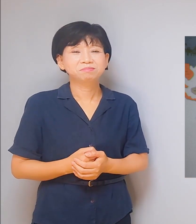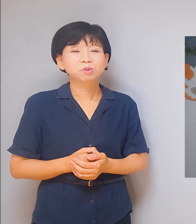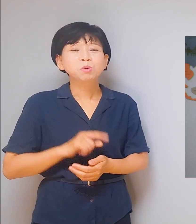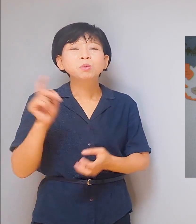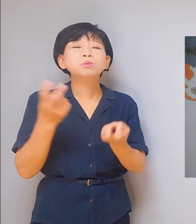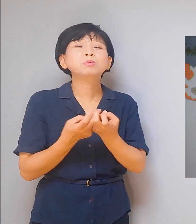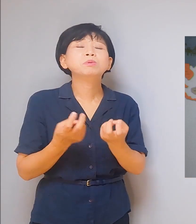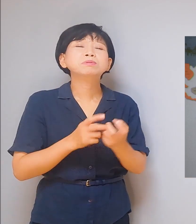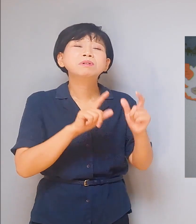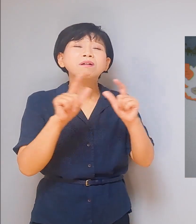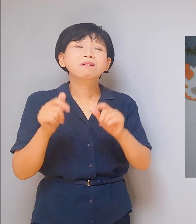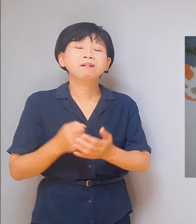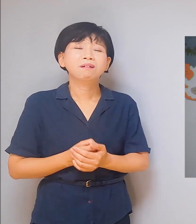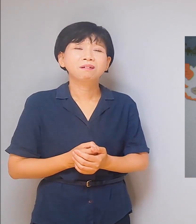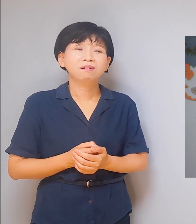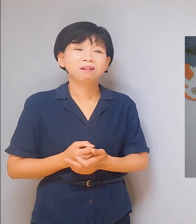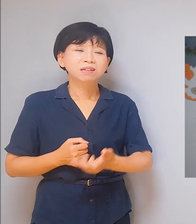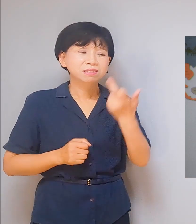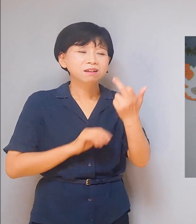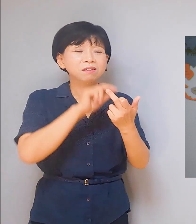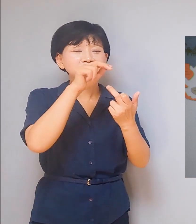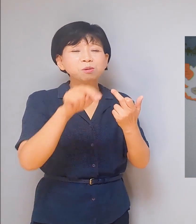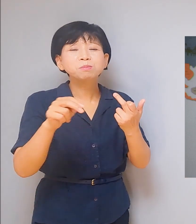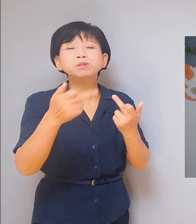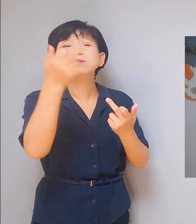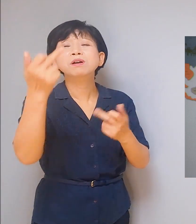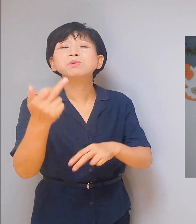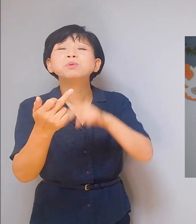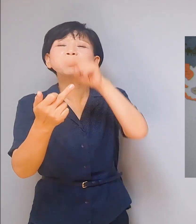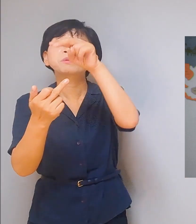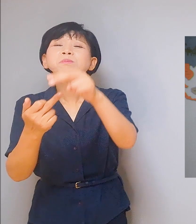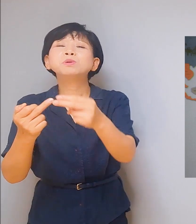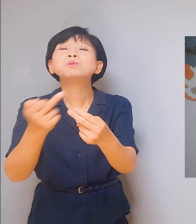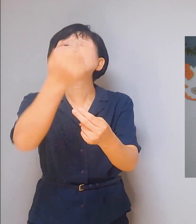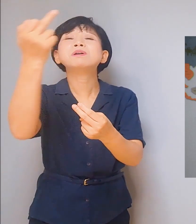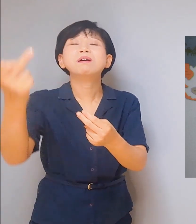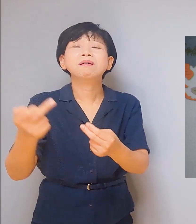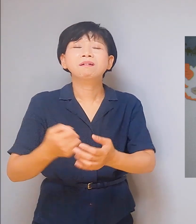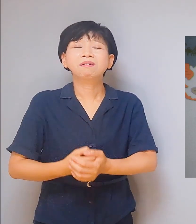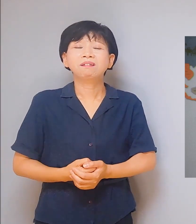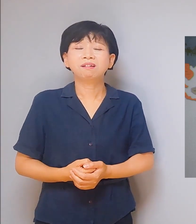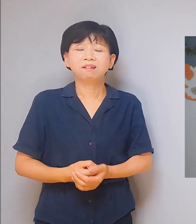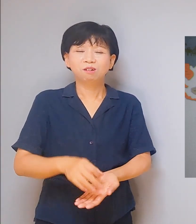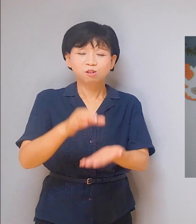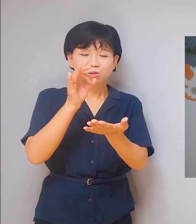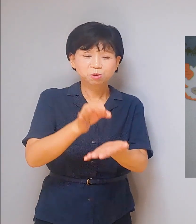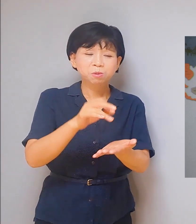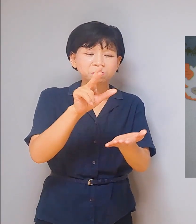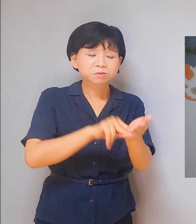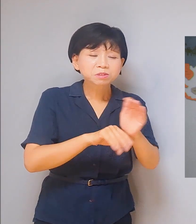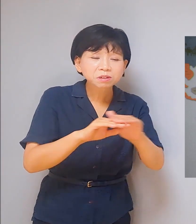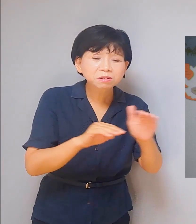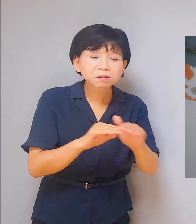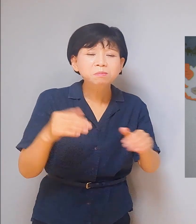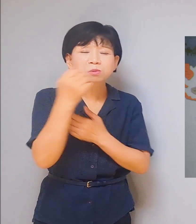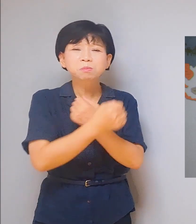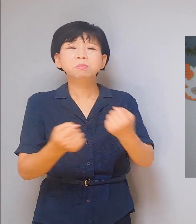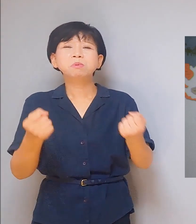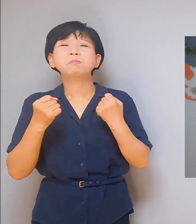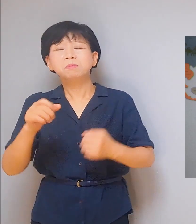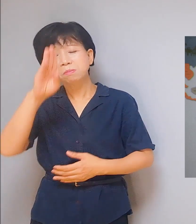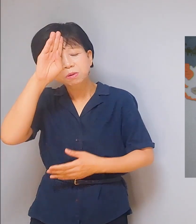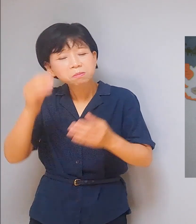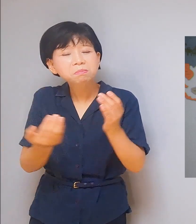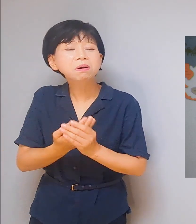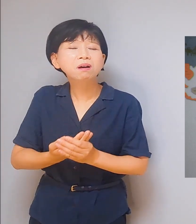좋겠습니까? 산 넘어 산이라는데 돈 걱정하다가 해결되면 건강 걱정이 찾아와요. 참 안타깝죠. 자식 걱정하다가